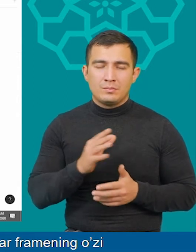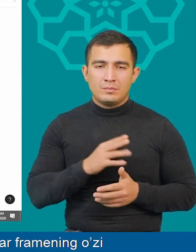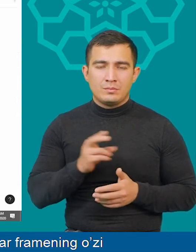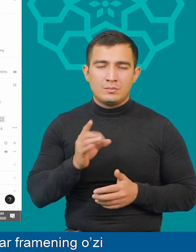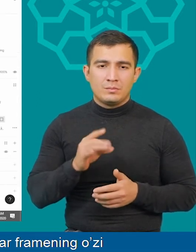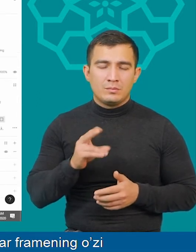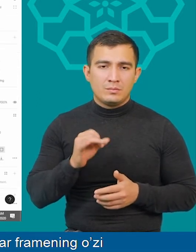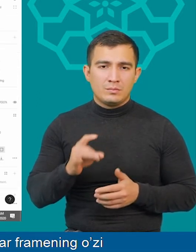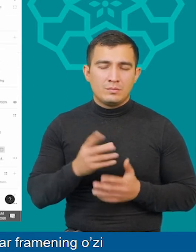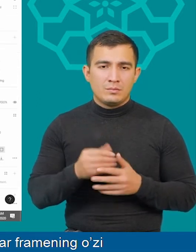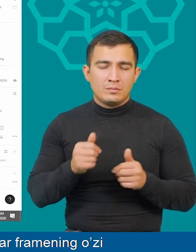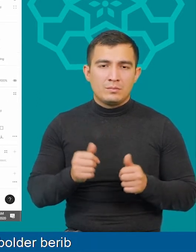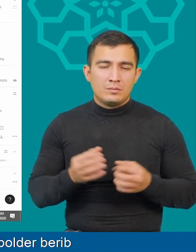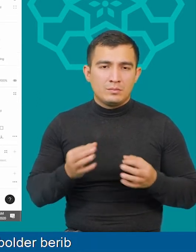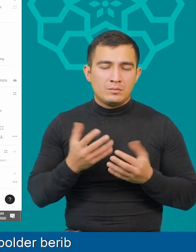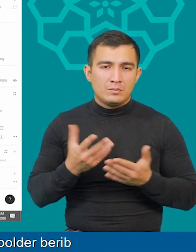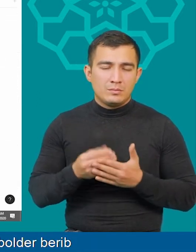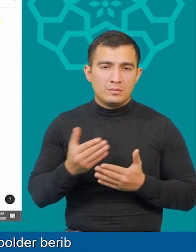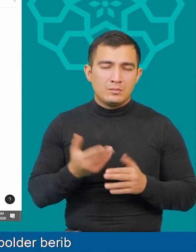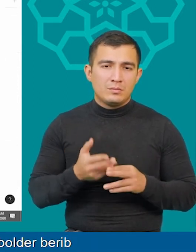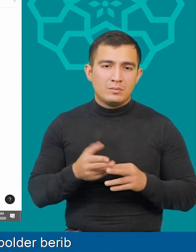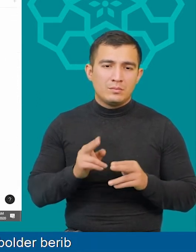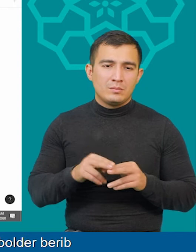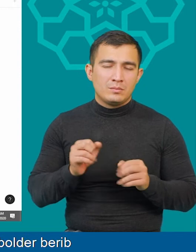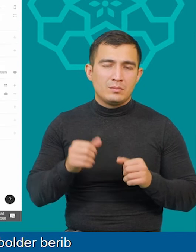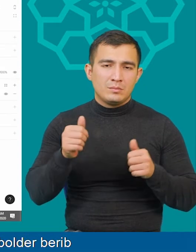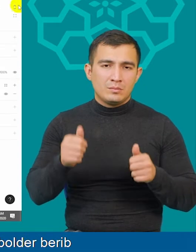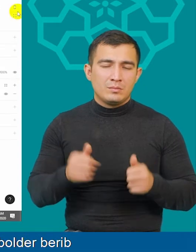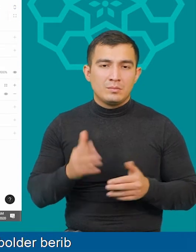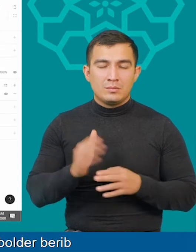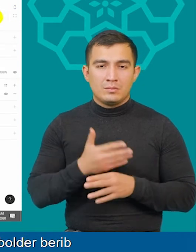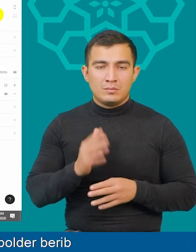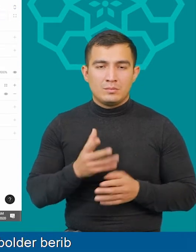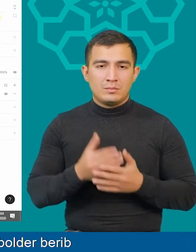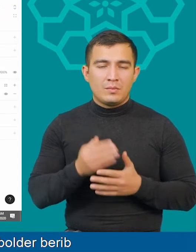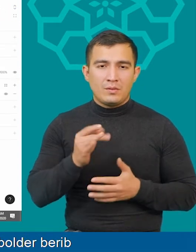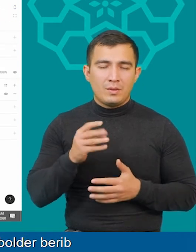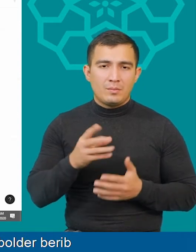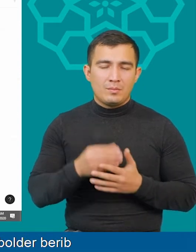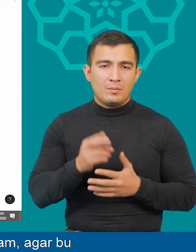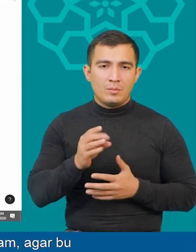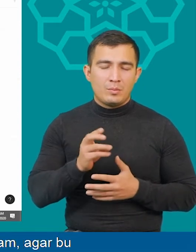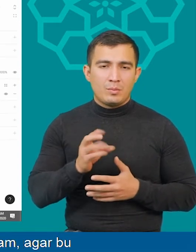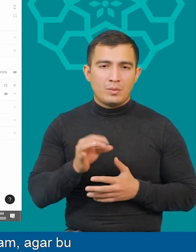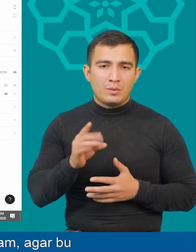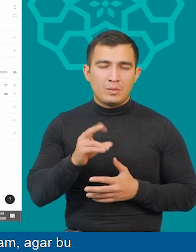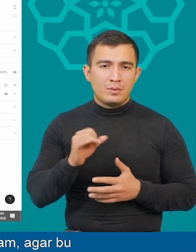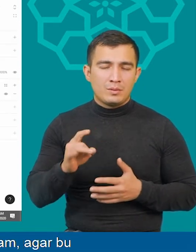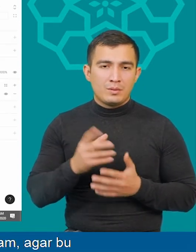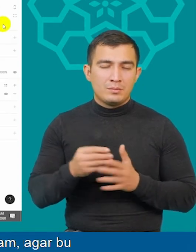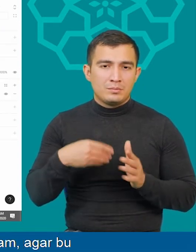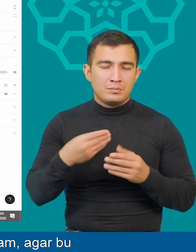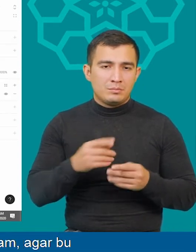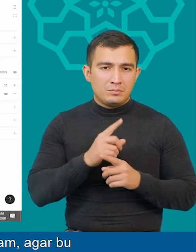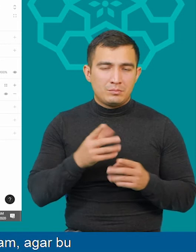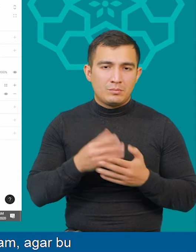bersa bo'lmaydi. Frame o'z bo'ladigan bo'lsa, agar men bu narsani olib tashlasam, frame o'ziga border berib bo'lmaydi. Bu